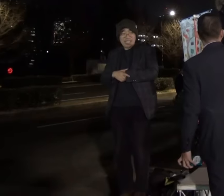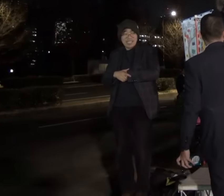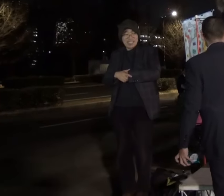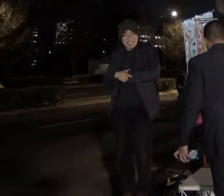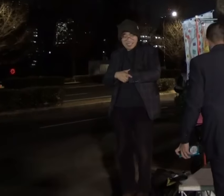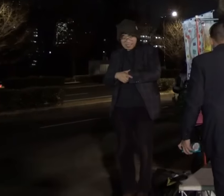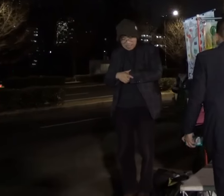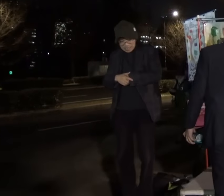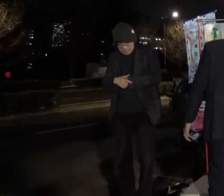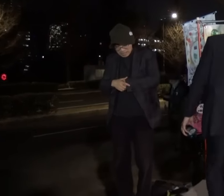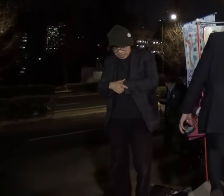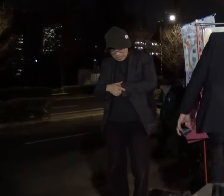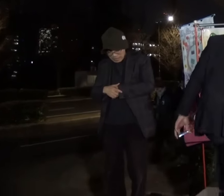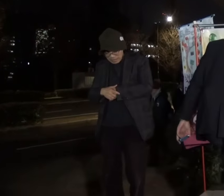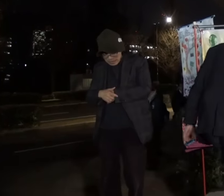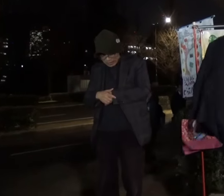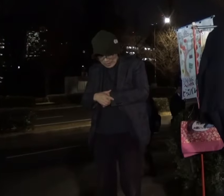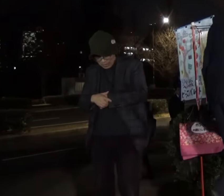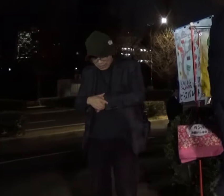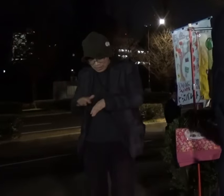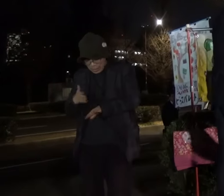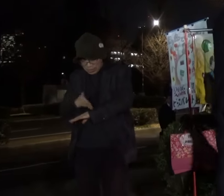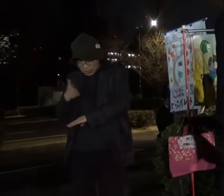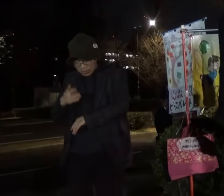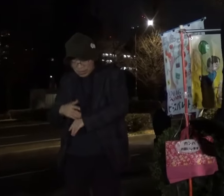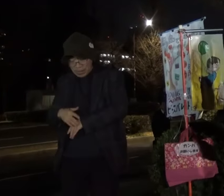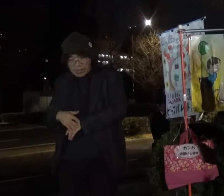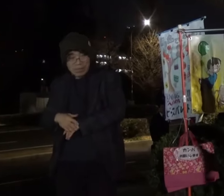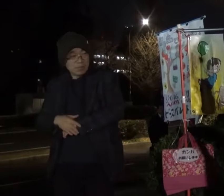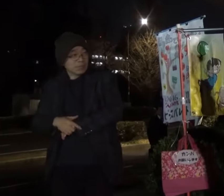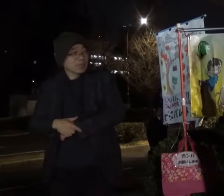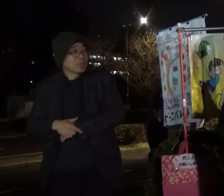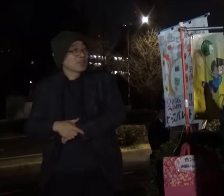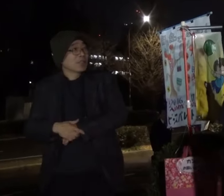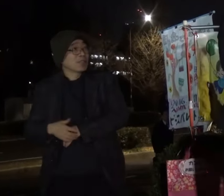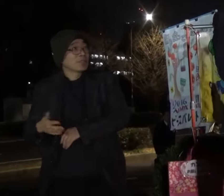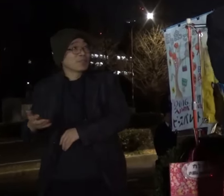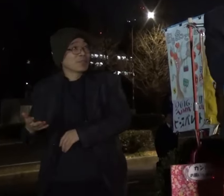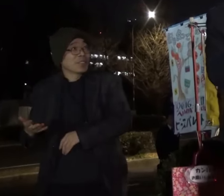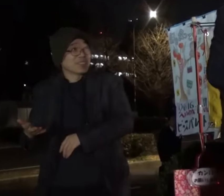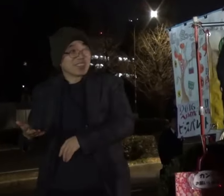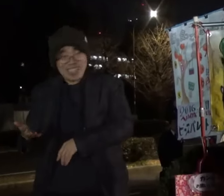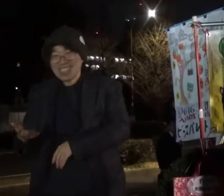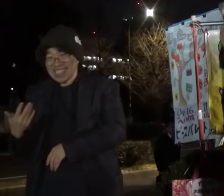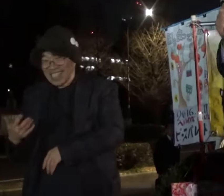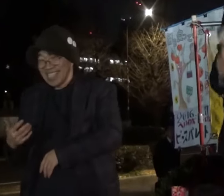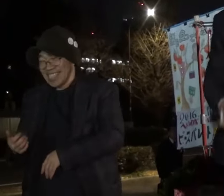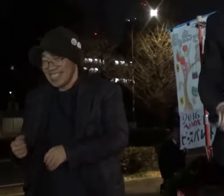ます。 ありがとうございます。なんか前も言いましたけど、ワーキングファンなんでコート買えないんです。